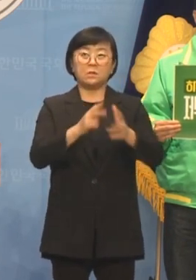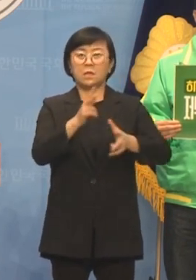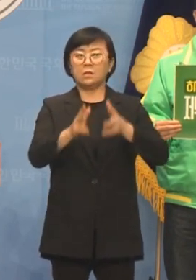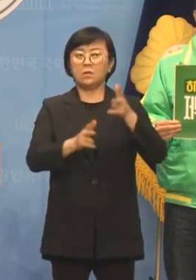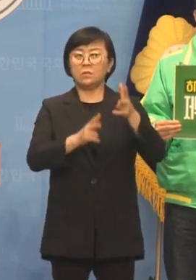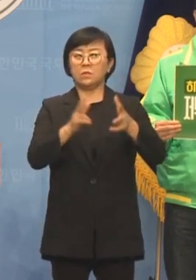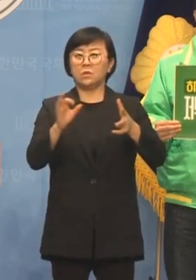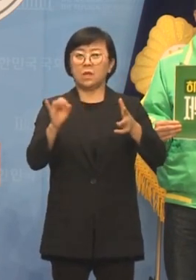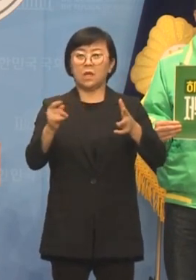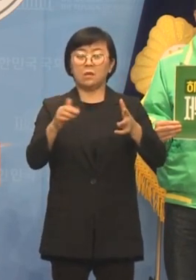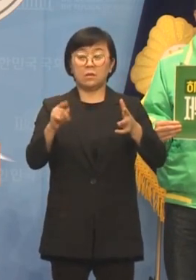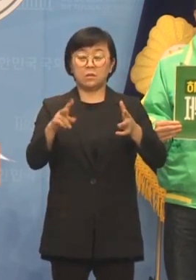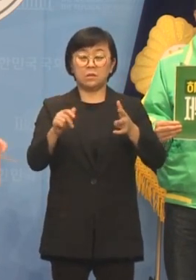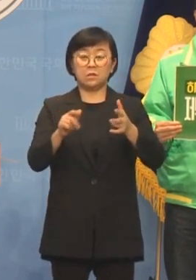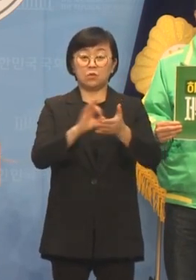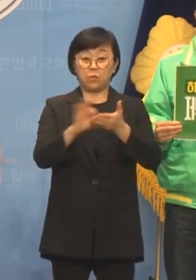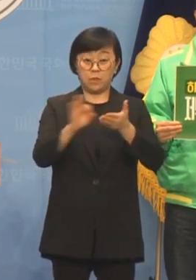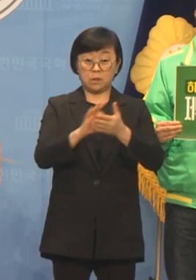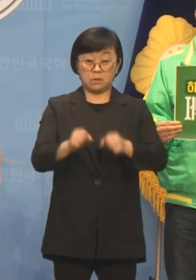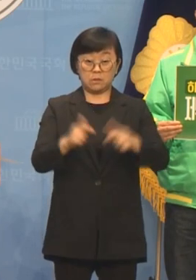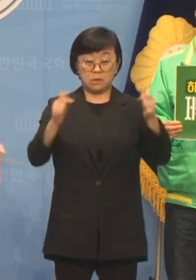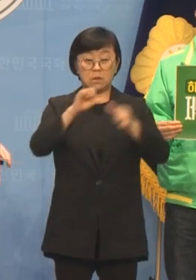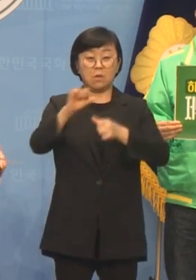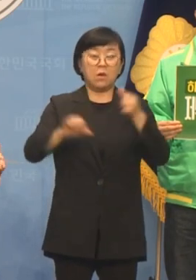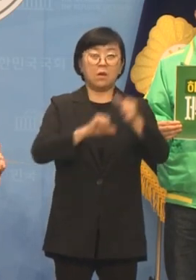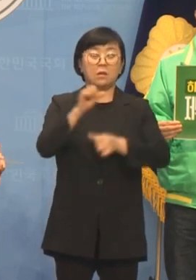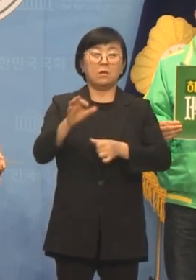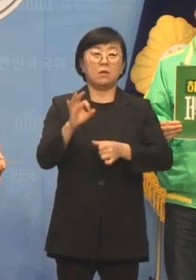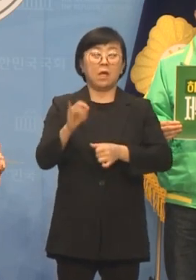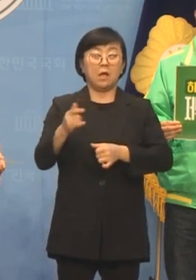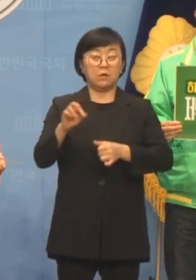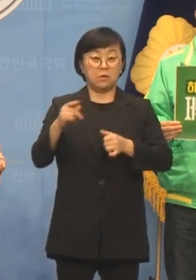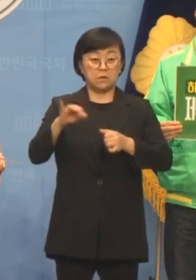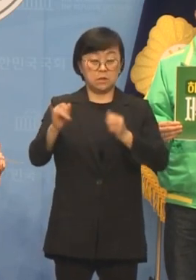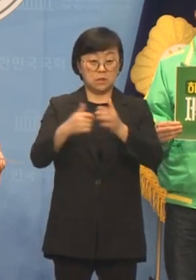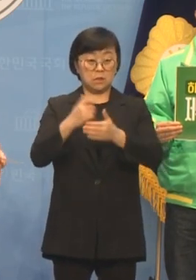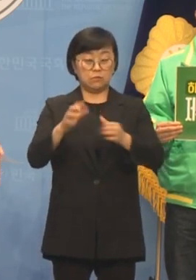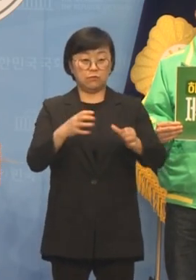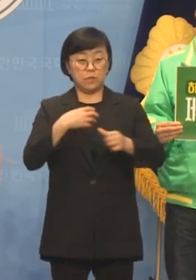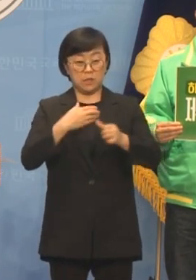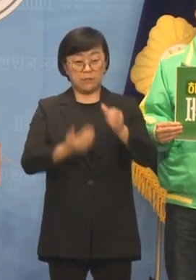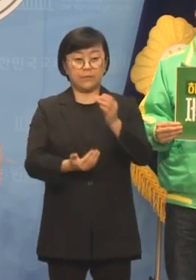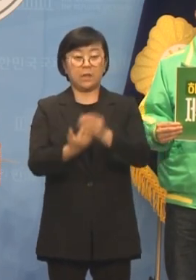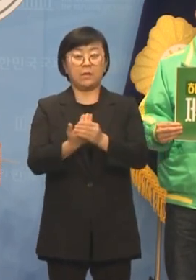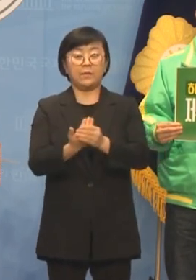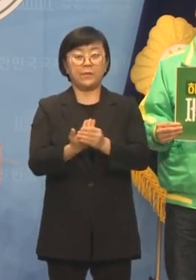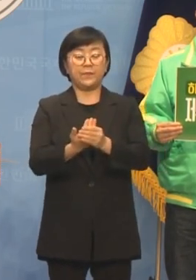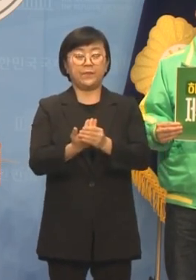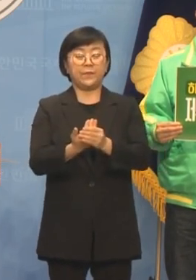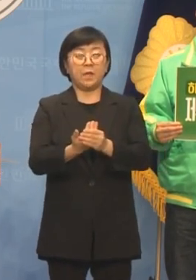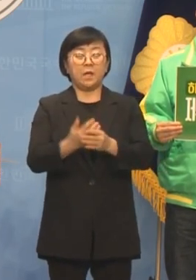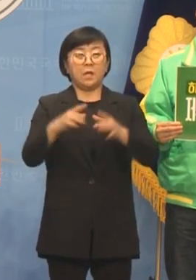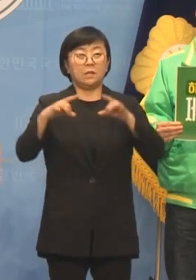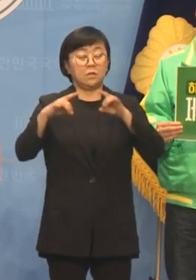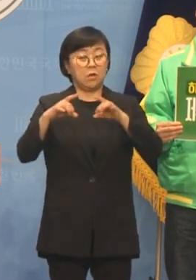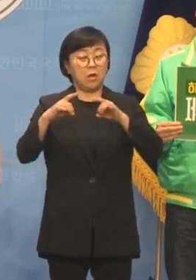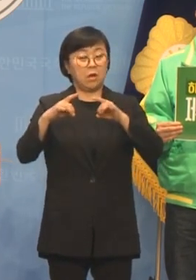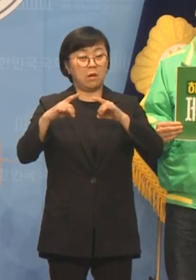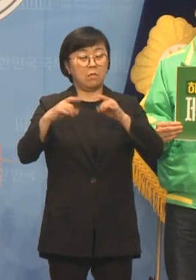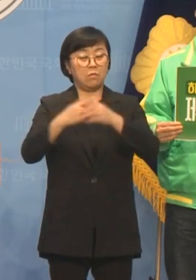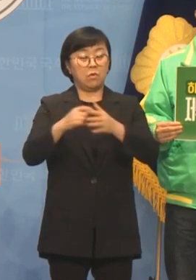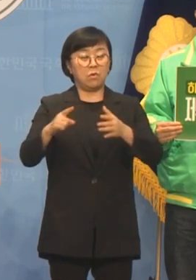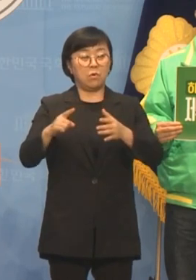에너지 소비를 가속시켜 환경 에너지 위기를 불러오기도 합니다 전체 전력 소비 증가율보다